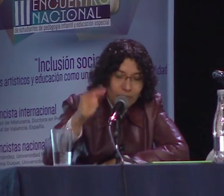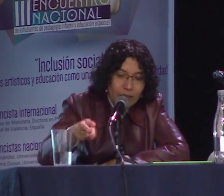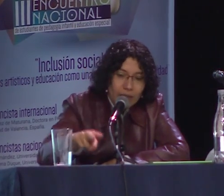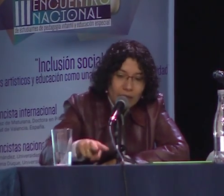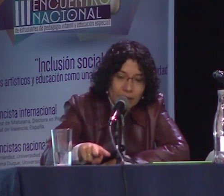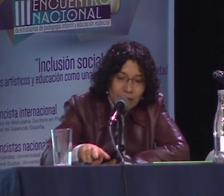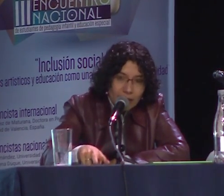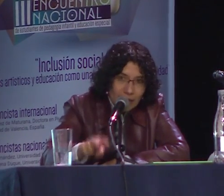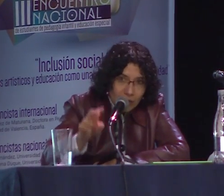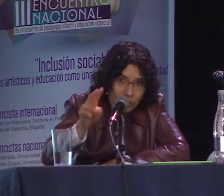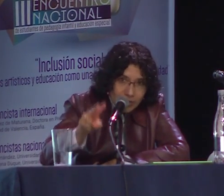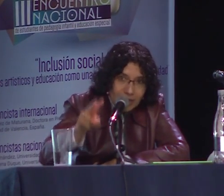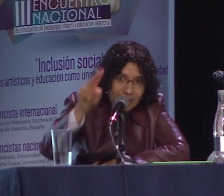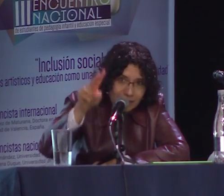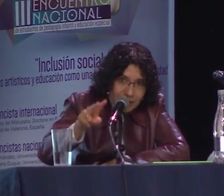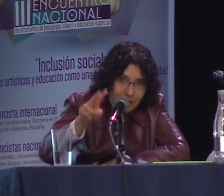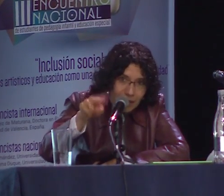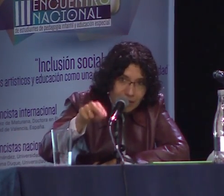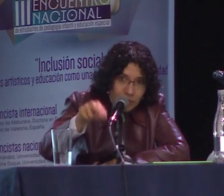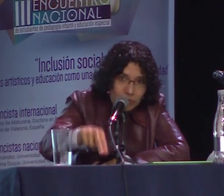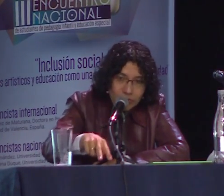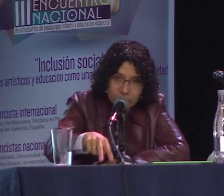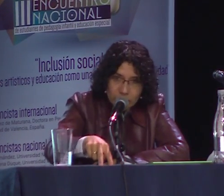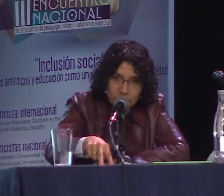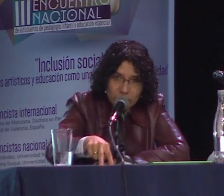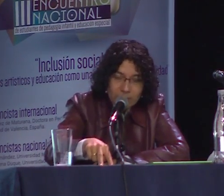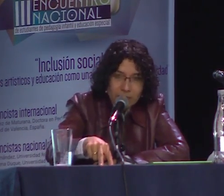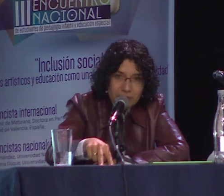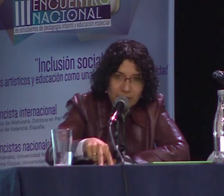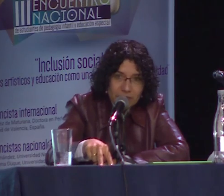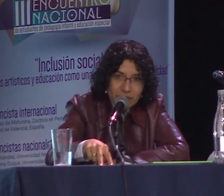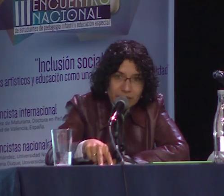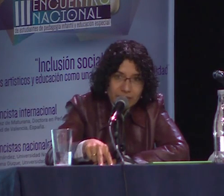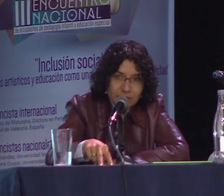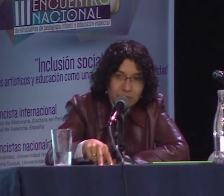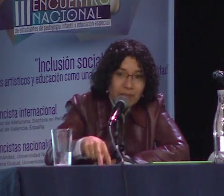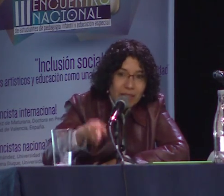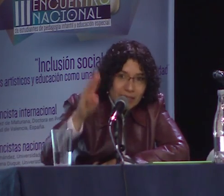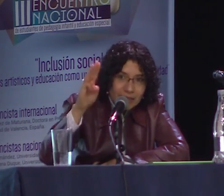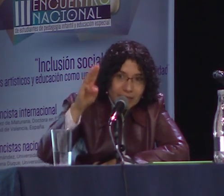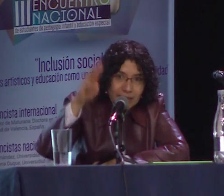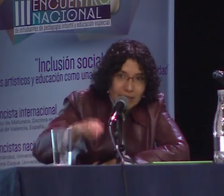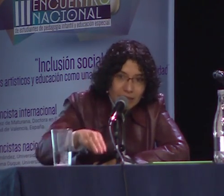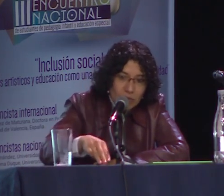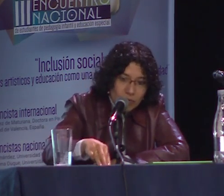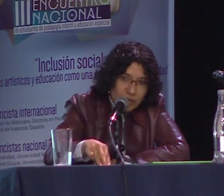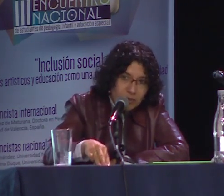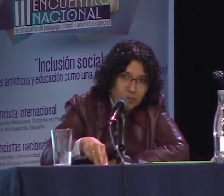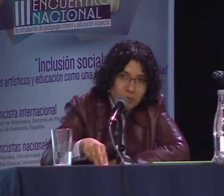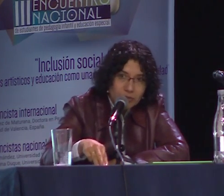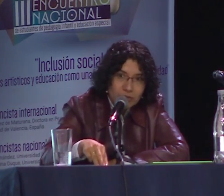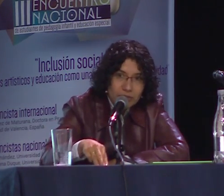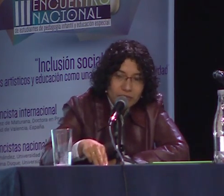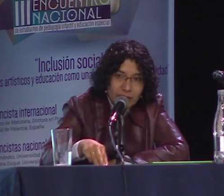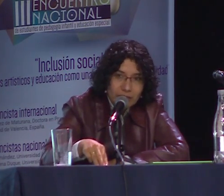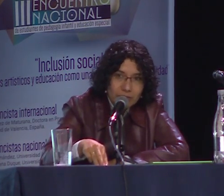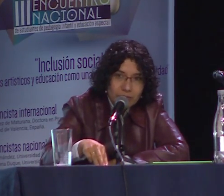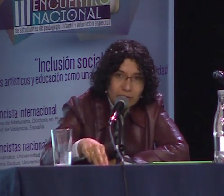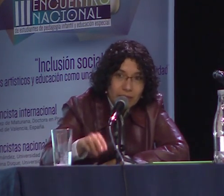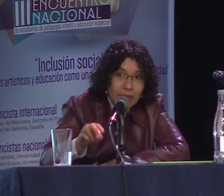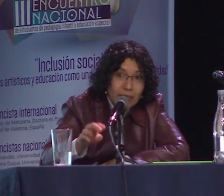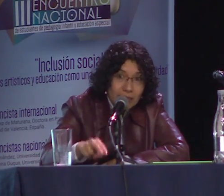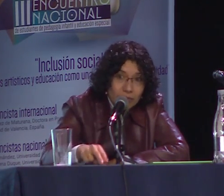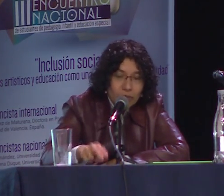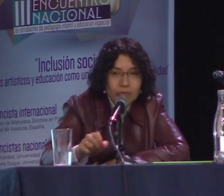Uno. O sea que sí hay recursos y sobre todo para primera infancia. Y tendría que cubrir, por supuesto, los